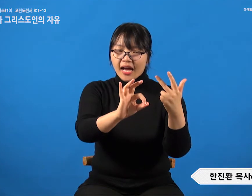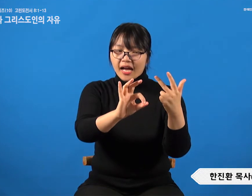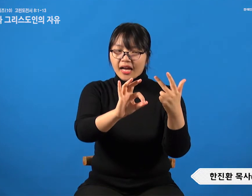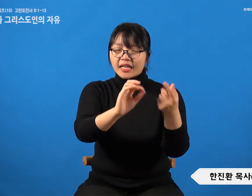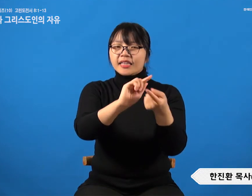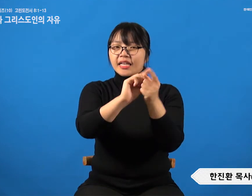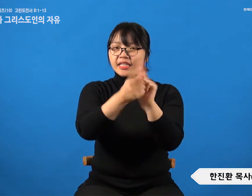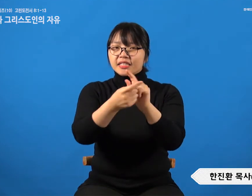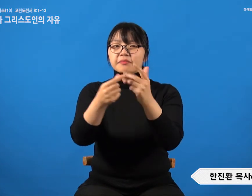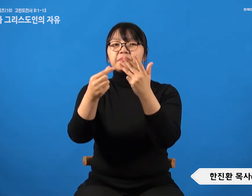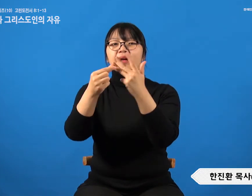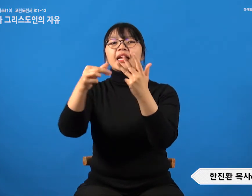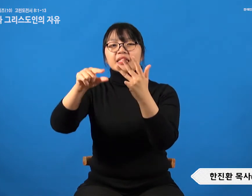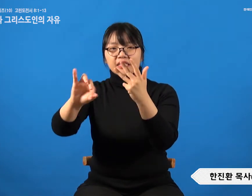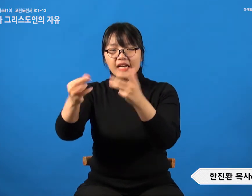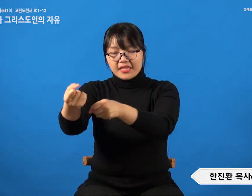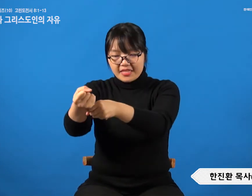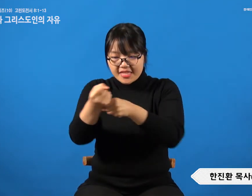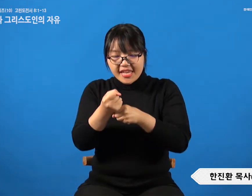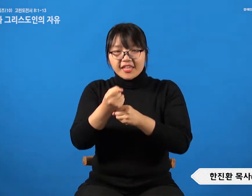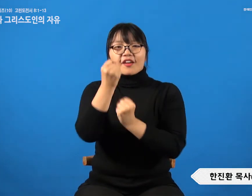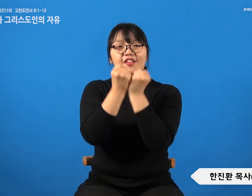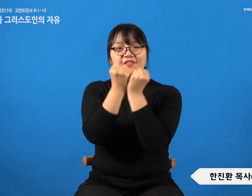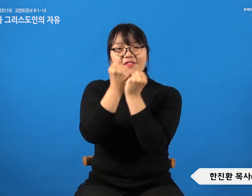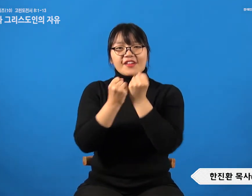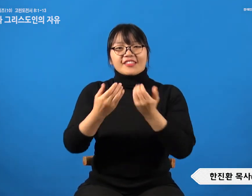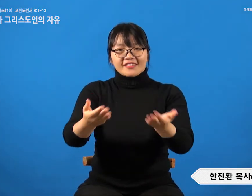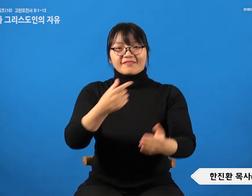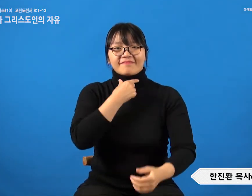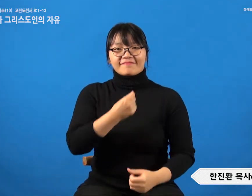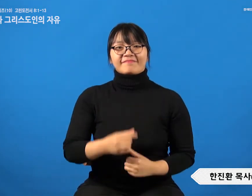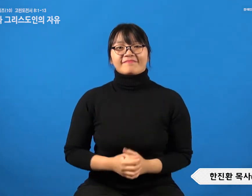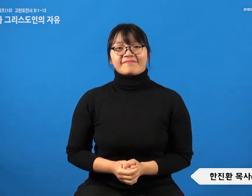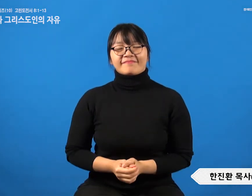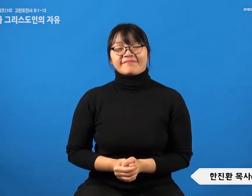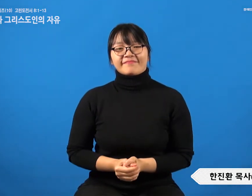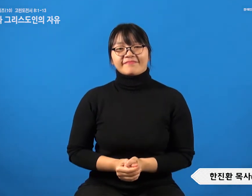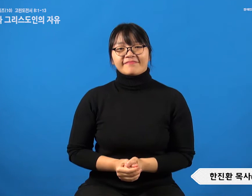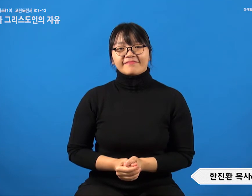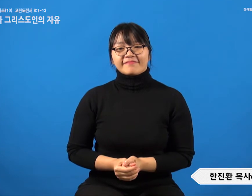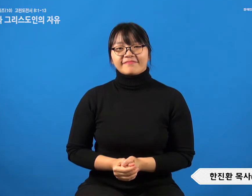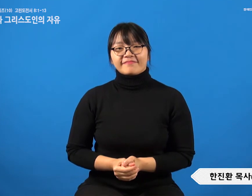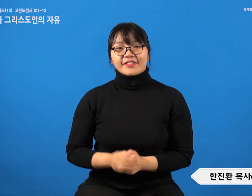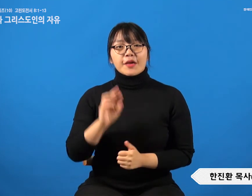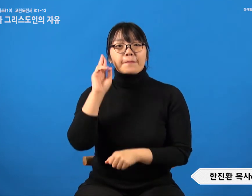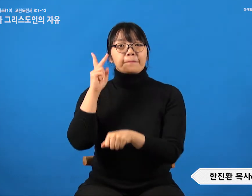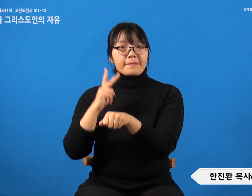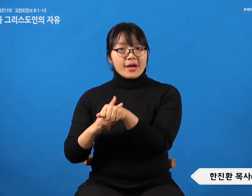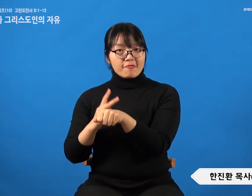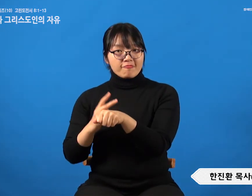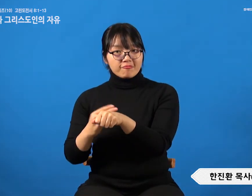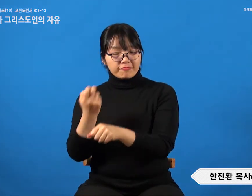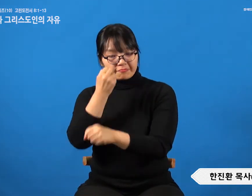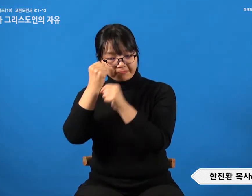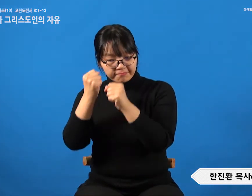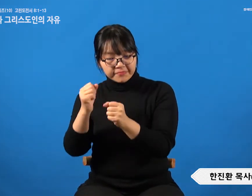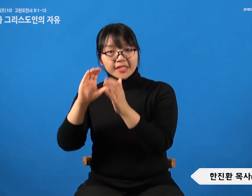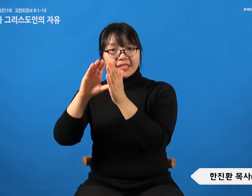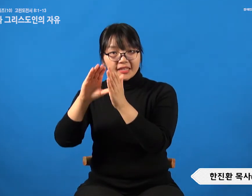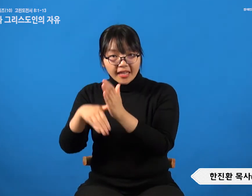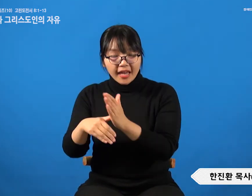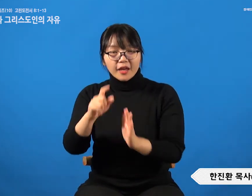전에 이 8장 오늘 이 말씀을 먼저 생각을 해보려고 합니다. 바울 당시